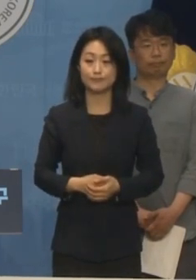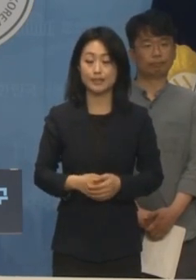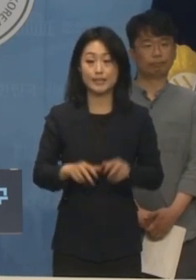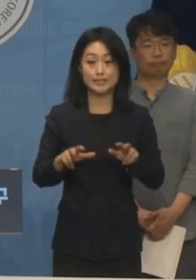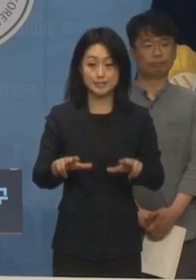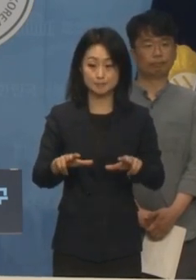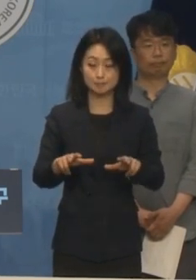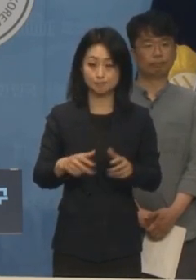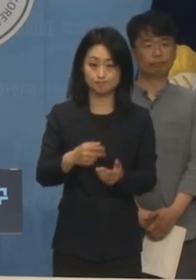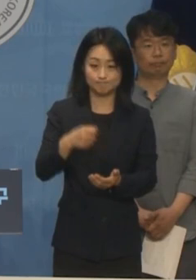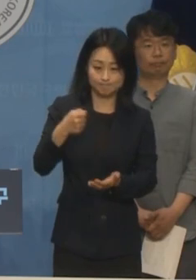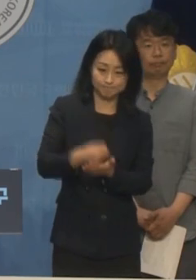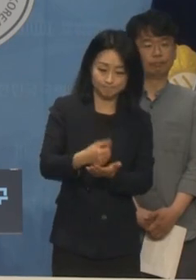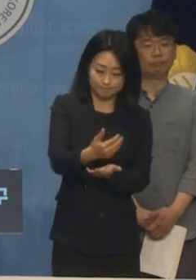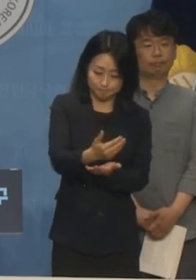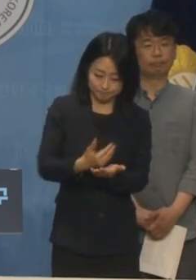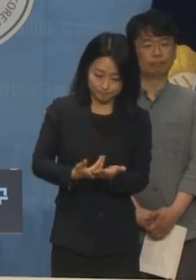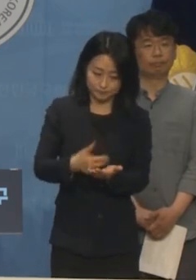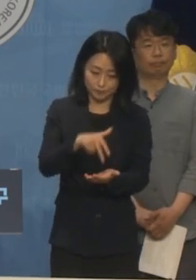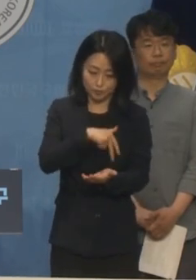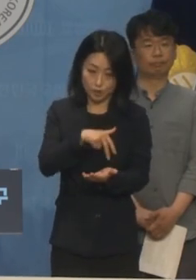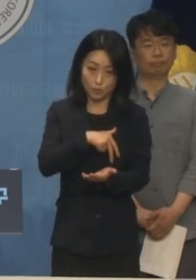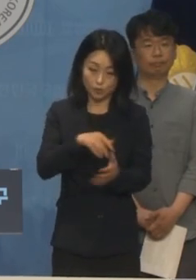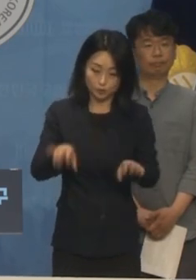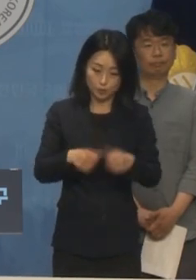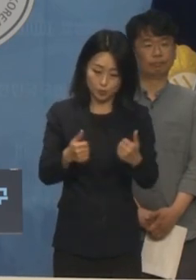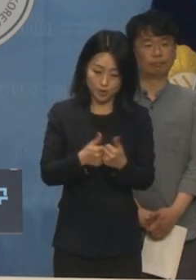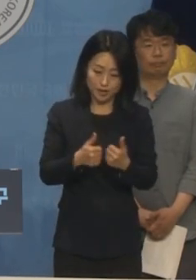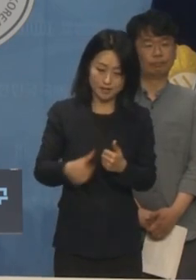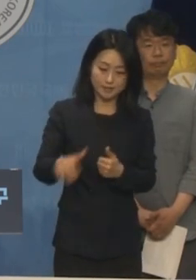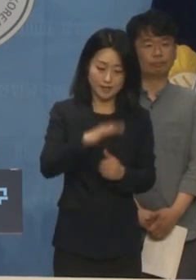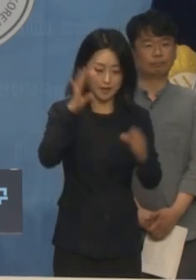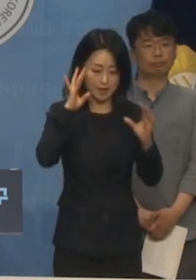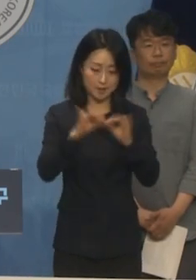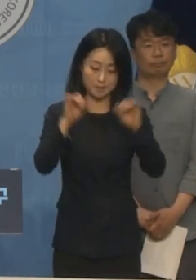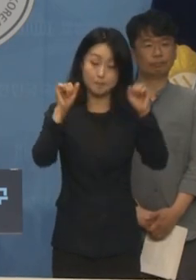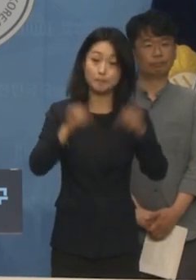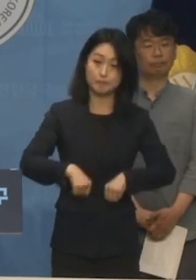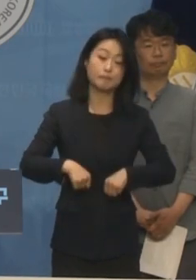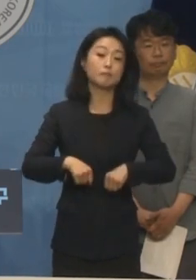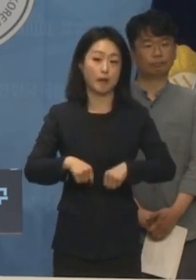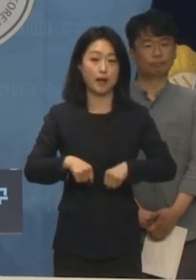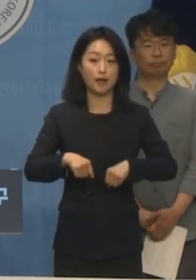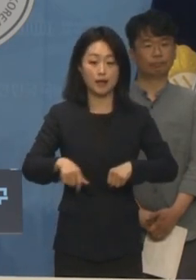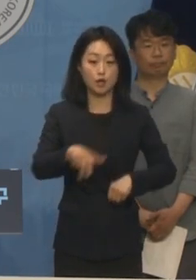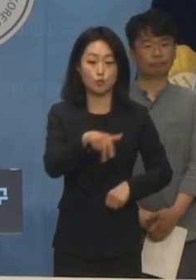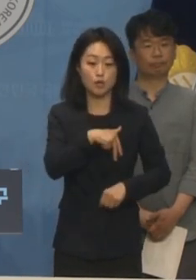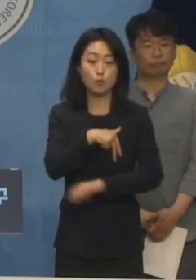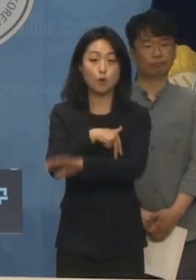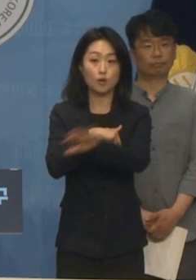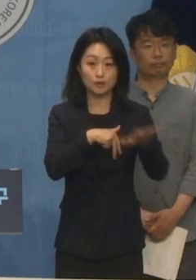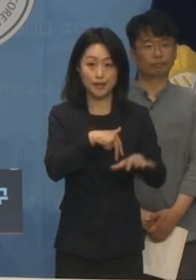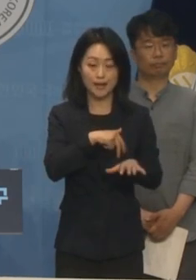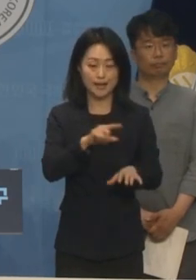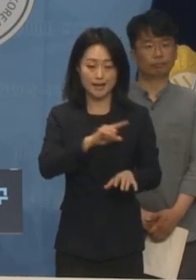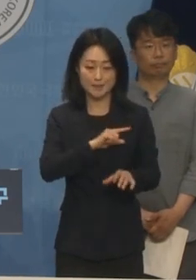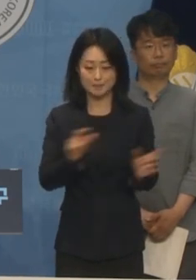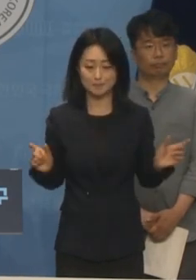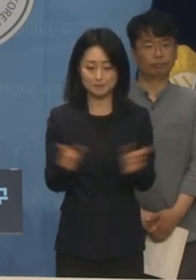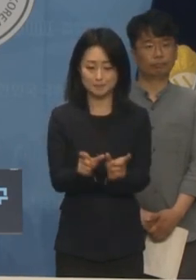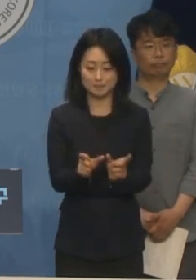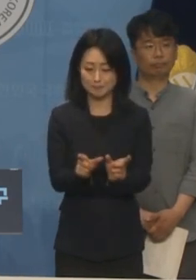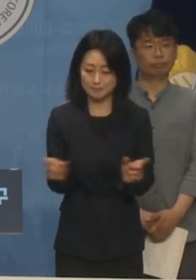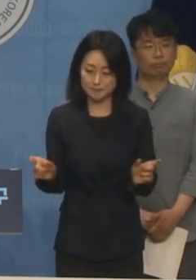이번 결의안을 의원총회에서 당론으로 채택했으며 소속 의원 전원이 공동 발의자로